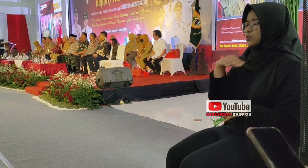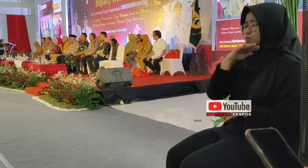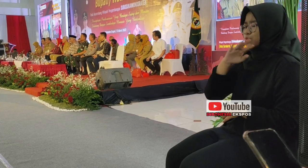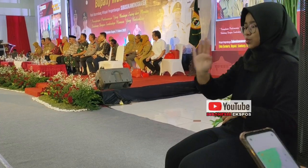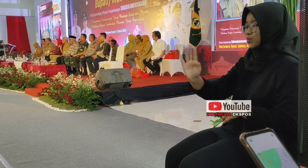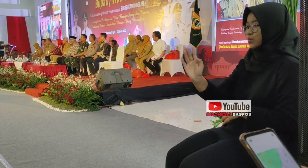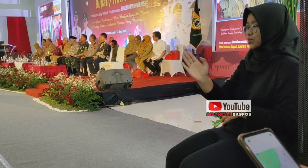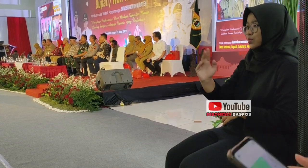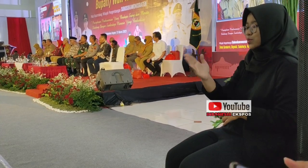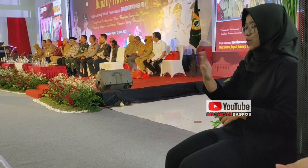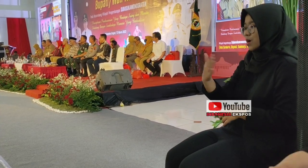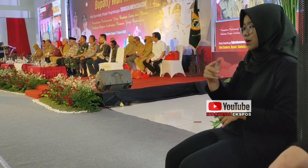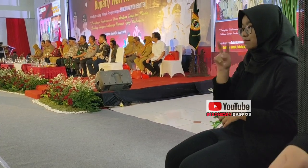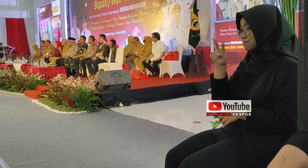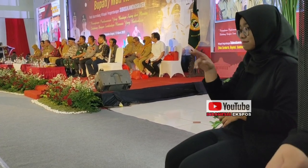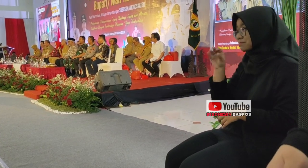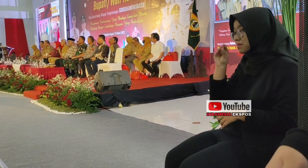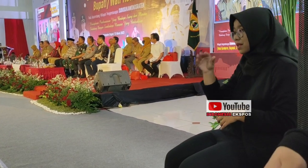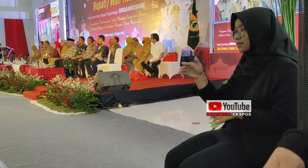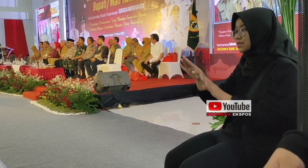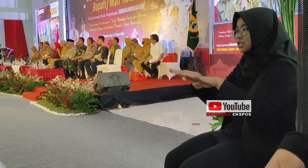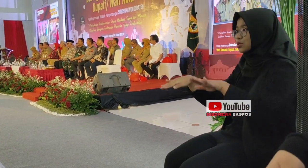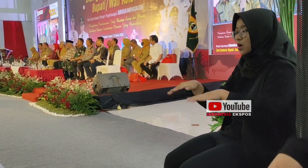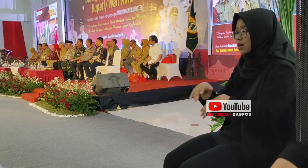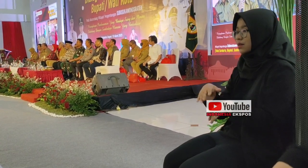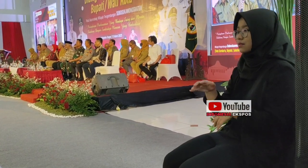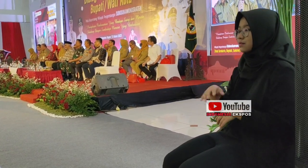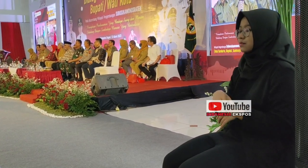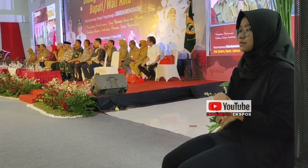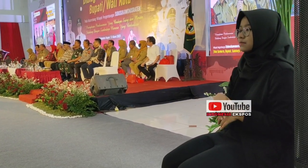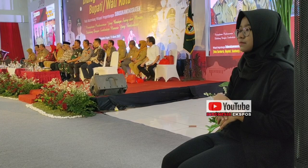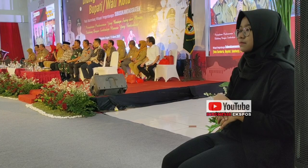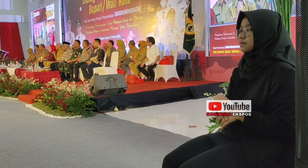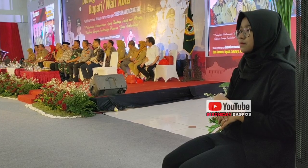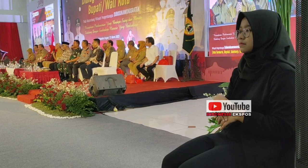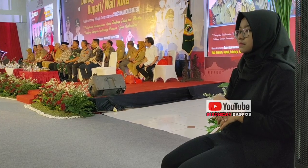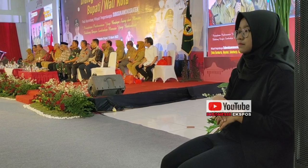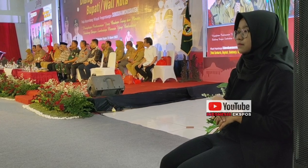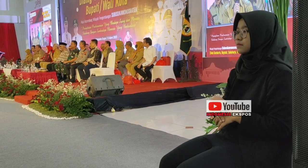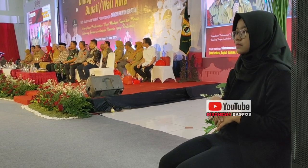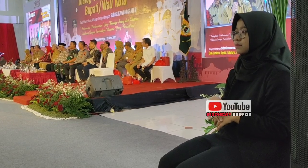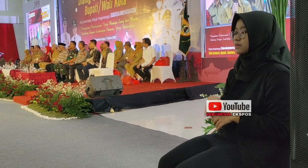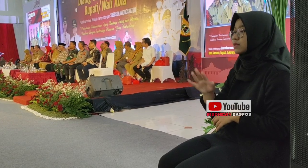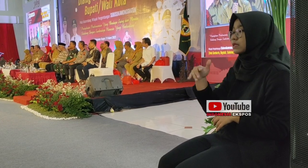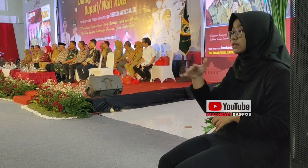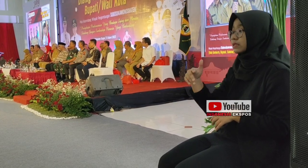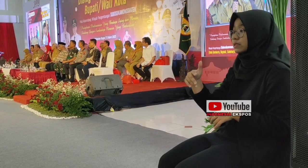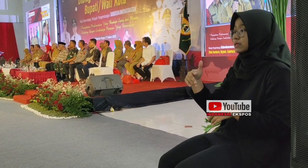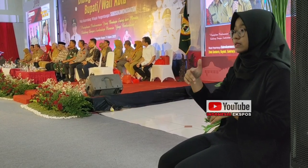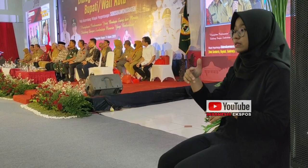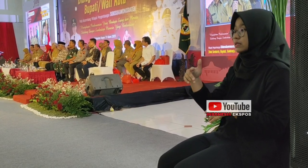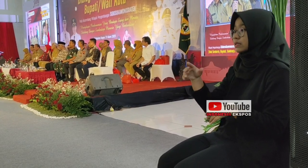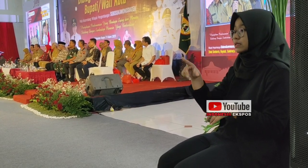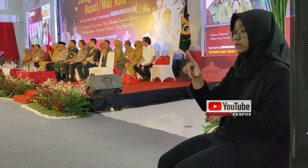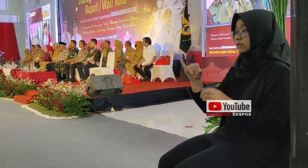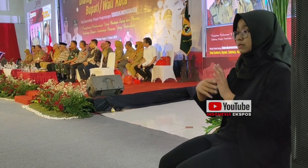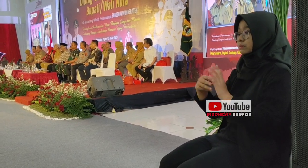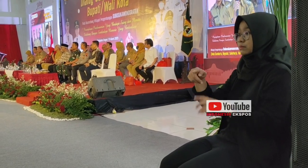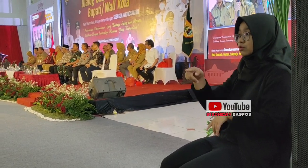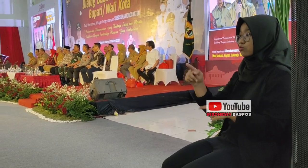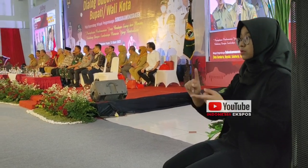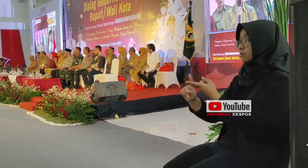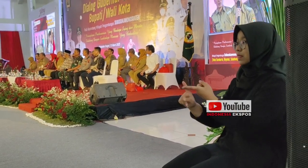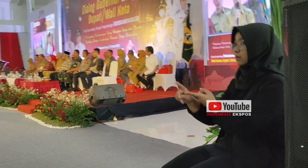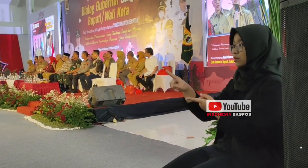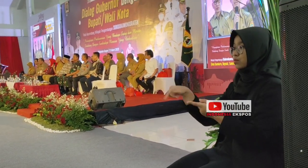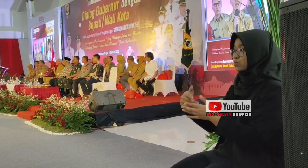Saya tak ngomong karo siswane sekali-sekali lagi. Ya. Lim. Iya pak. Itu kok